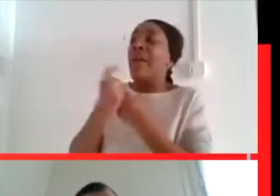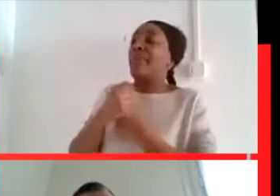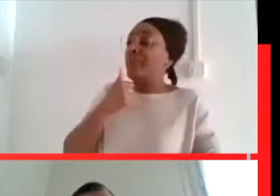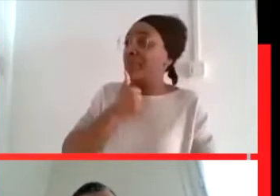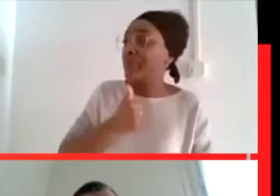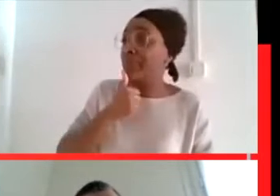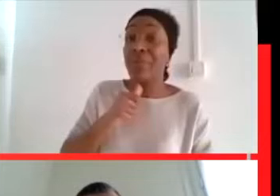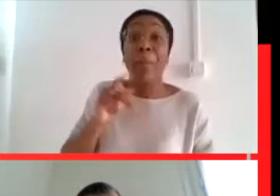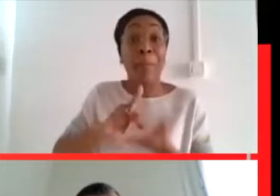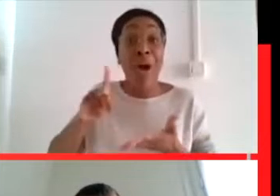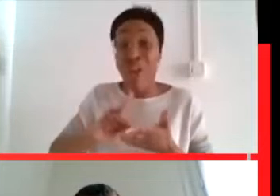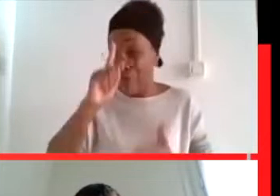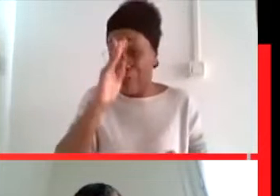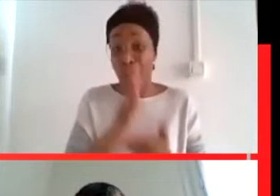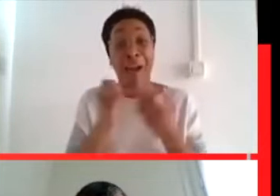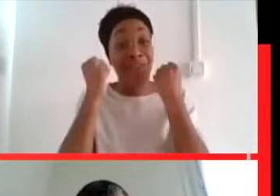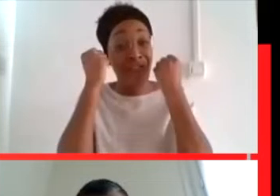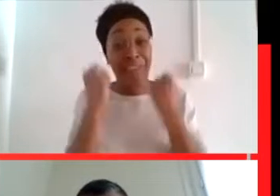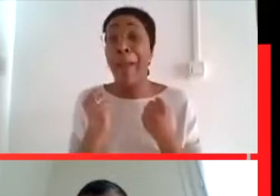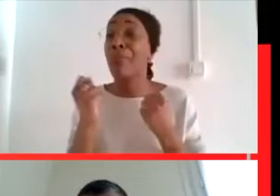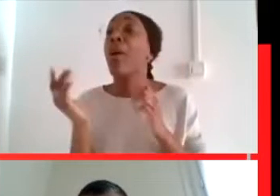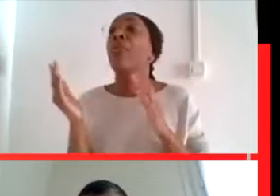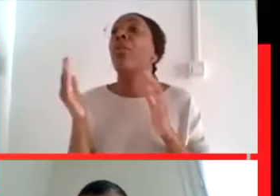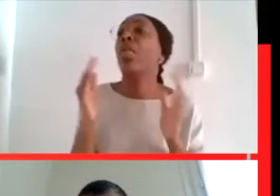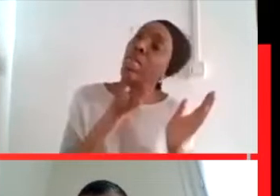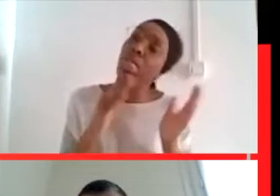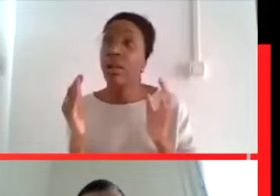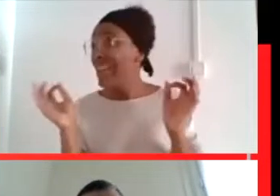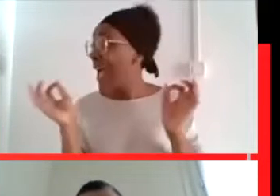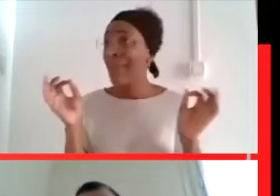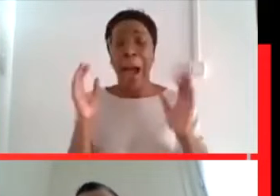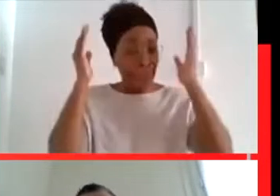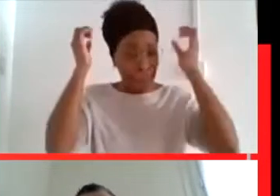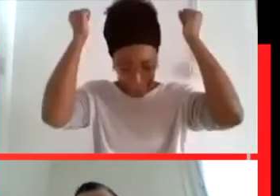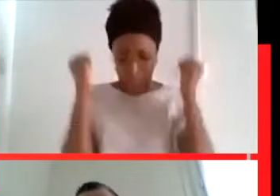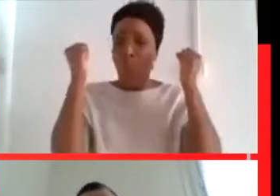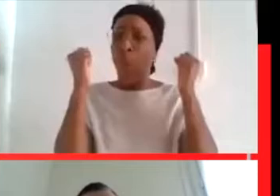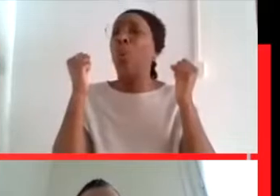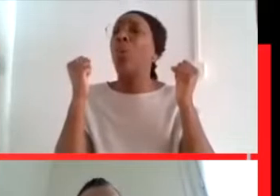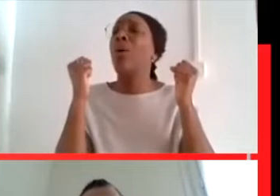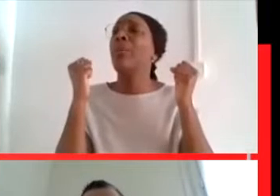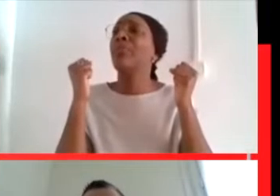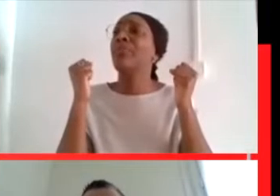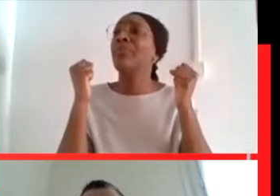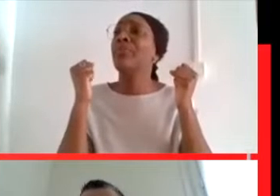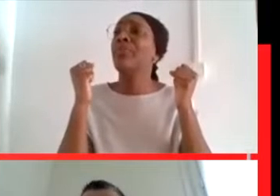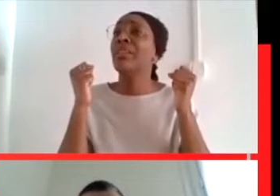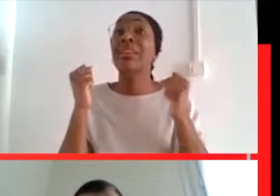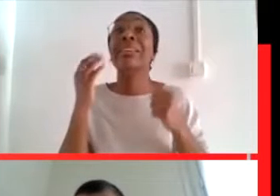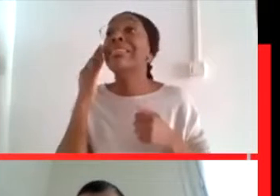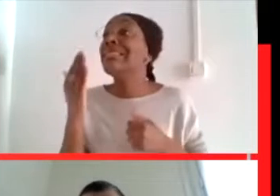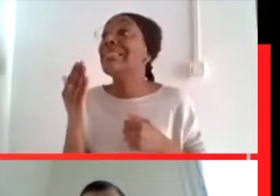une foi éprouvée, et ses yeux étaient fixés sur Christ. On pouvait aller trouver Paul pour un conseil de foi, il